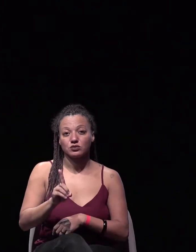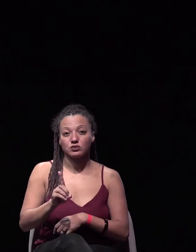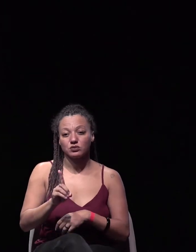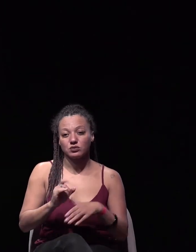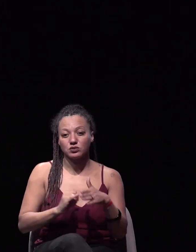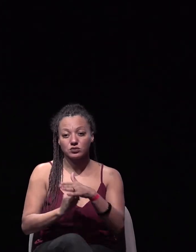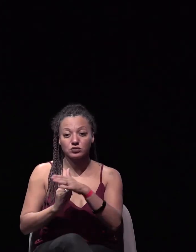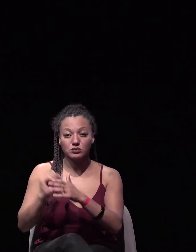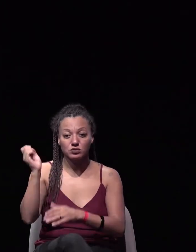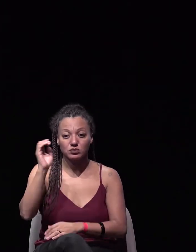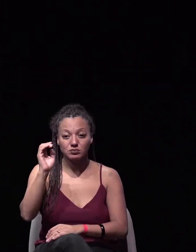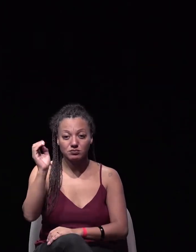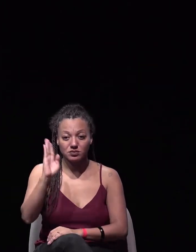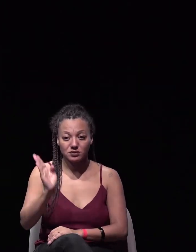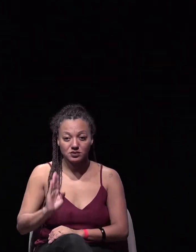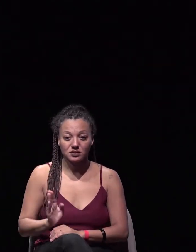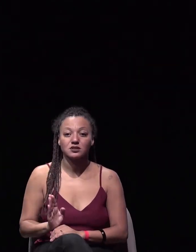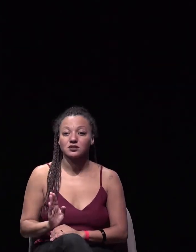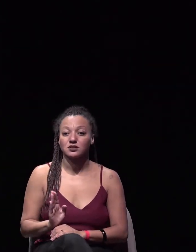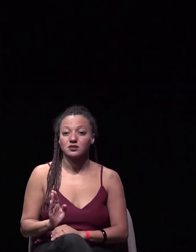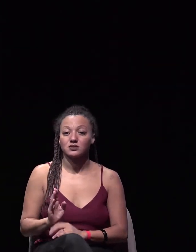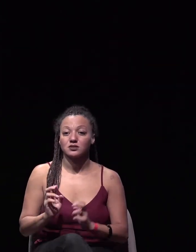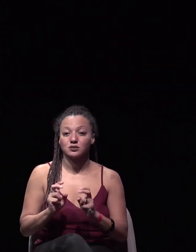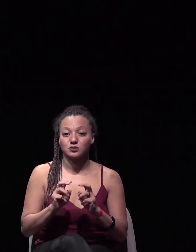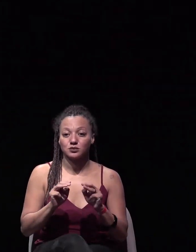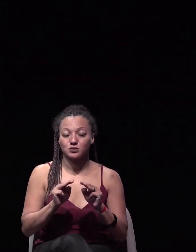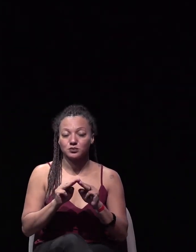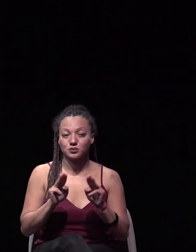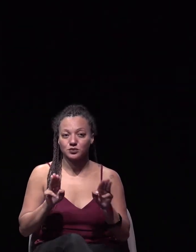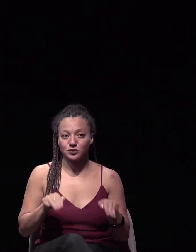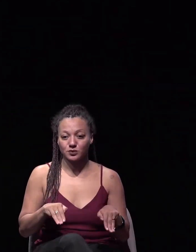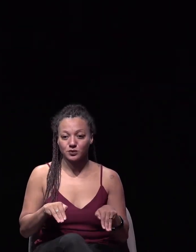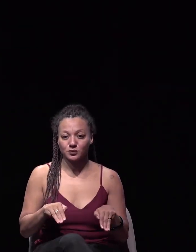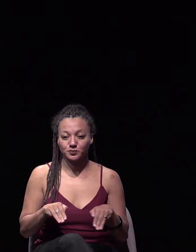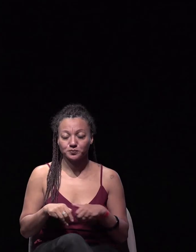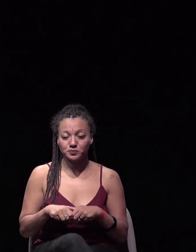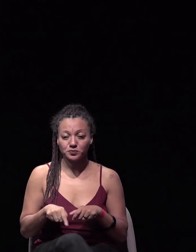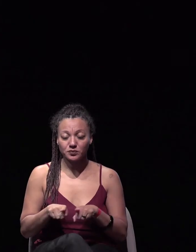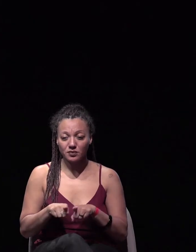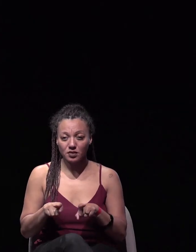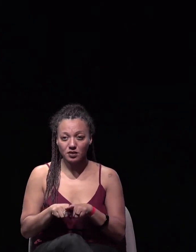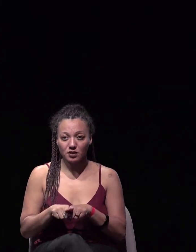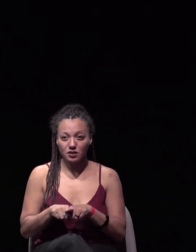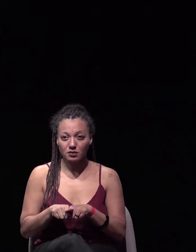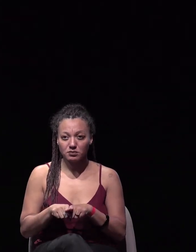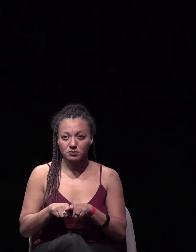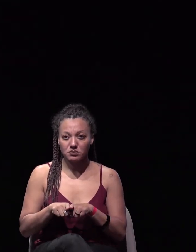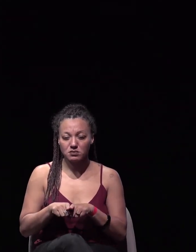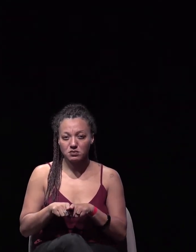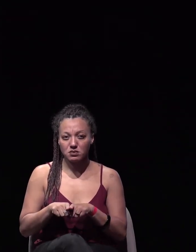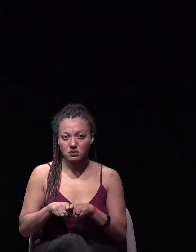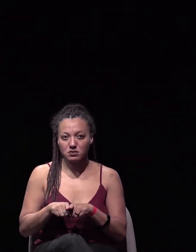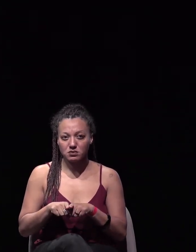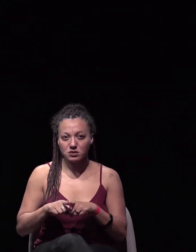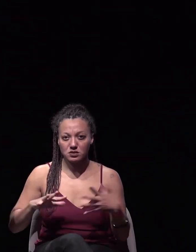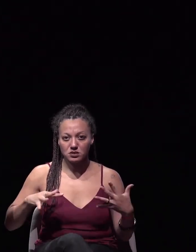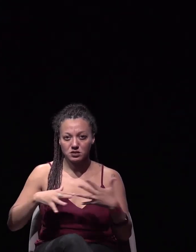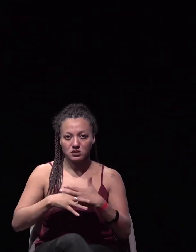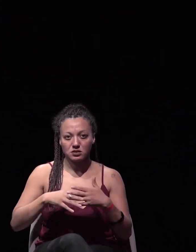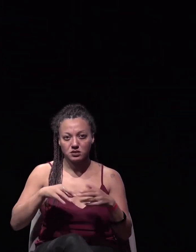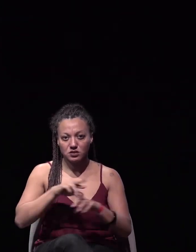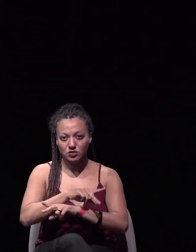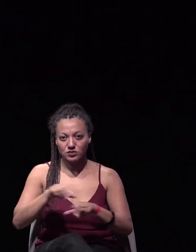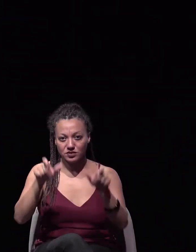Instituto Brasileiro de Museus, no IBRAM, um curto período como secretária da Cidadania e da Diversidade do Ministério da